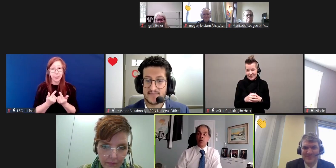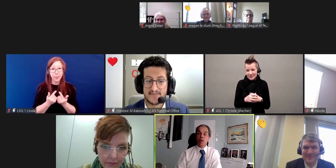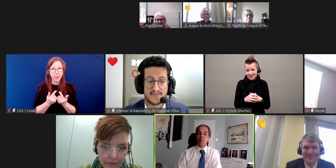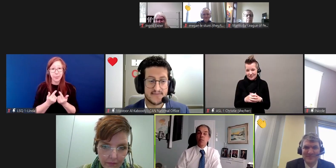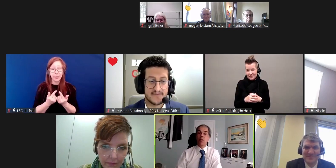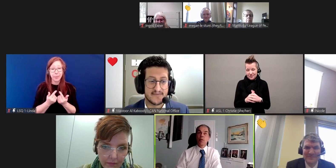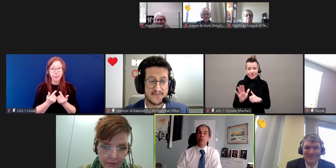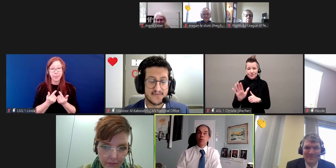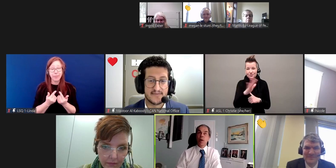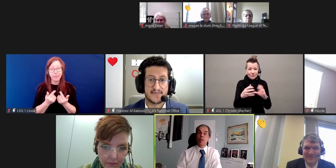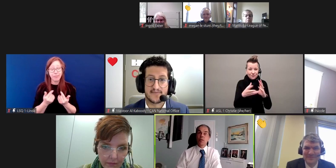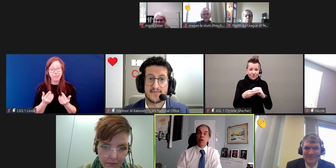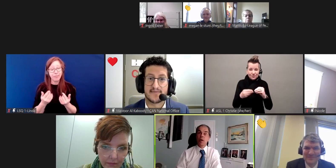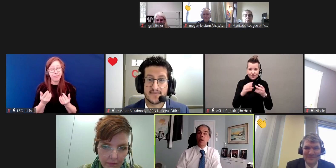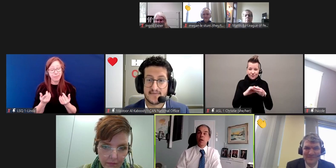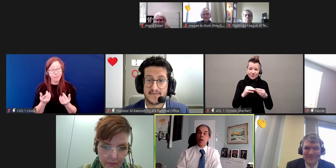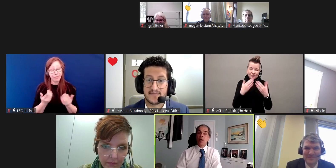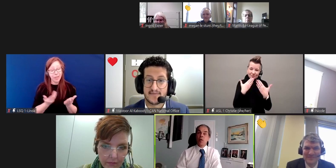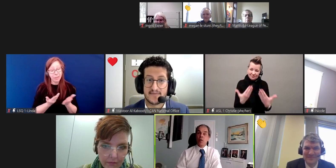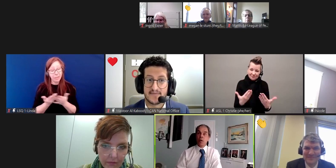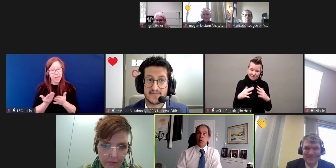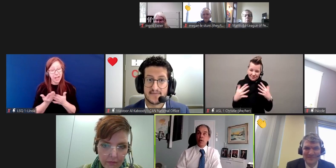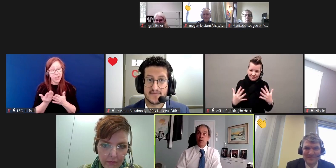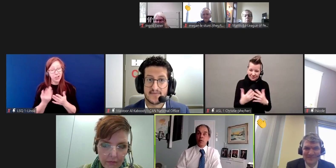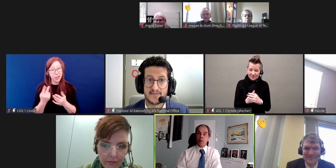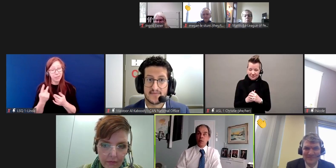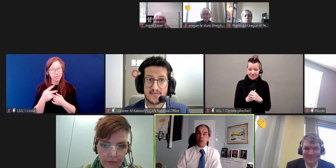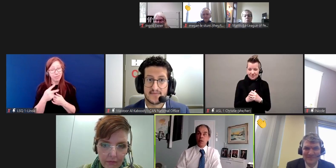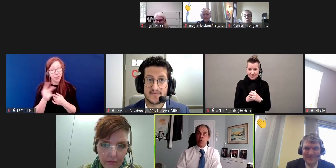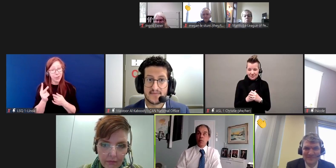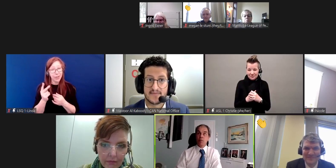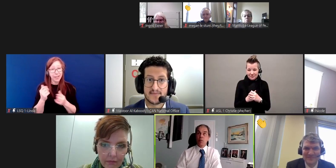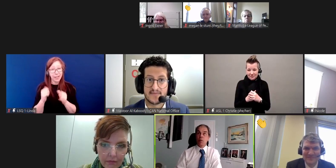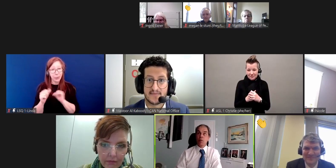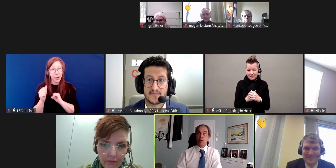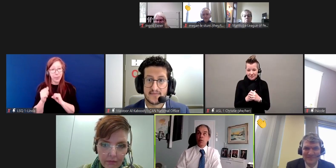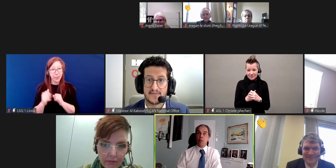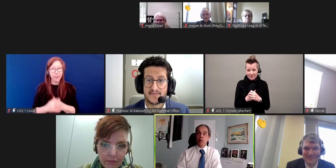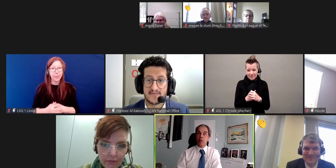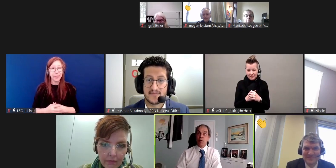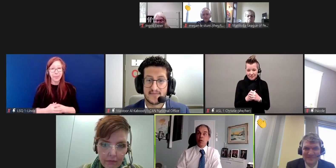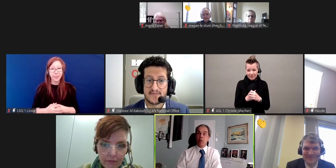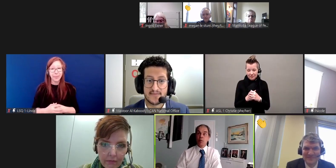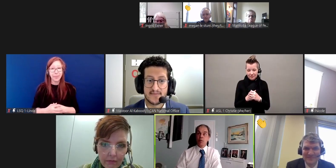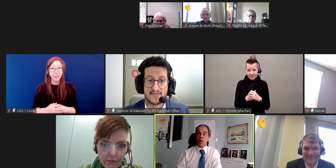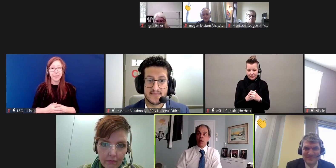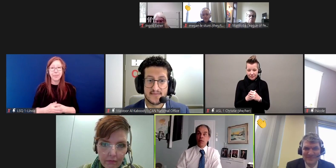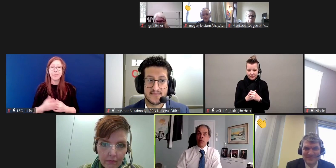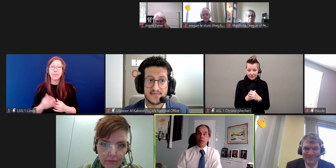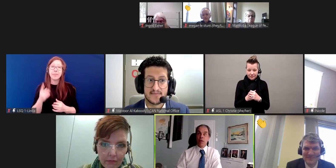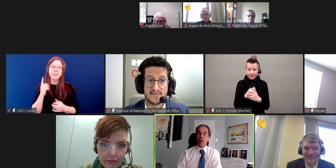pour avoir partagé leurs histoires. J'ai appris aujourd'hui que tout est possible. Il